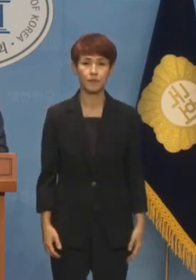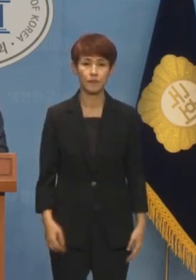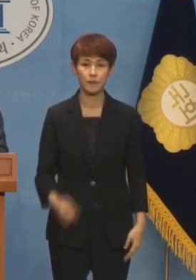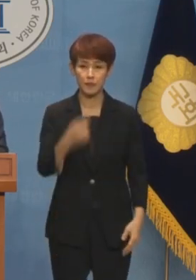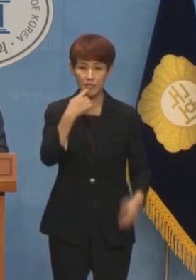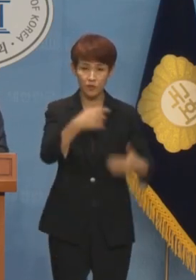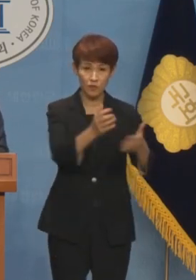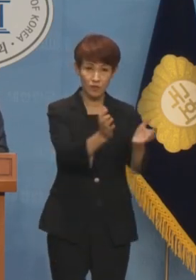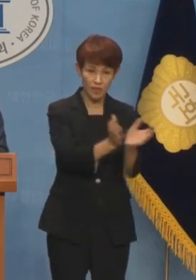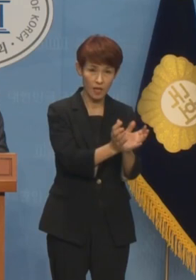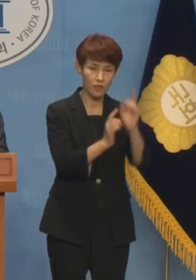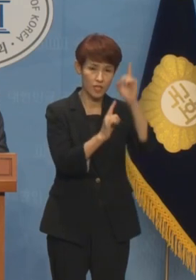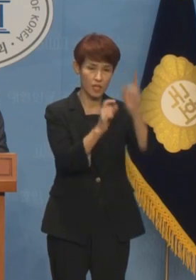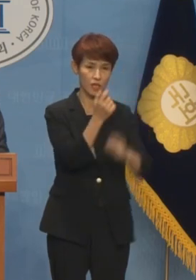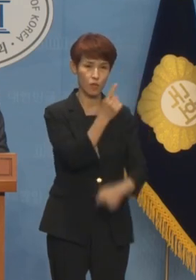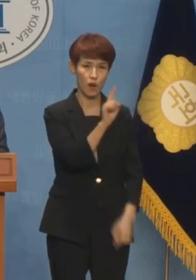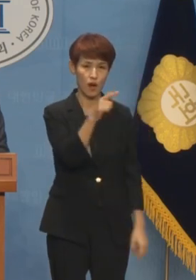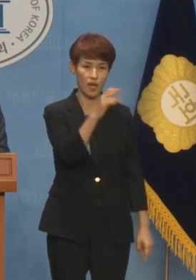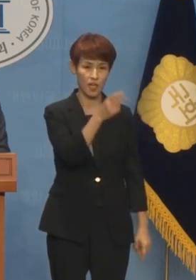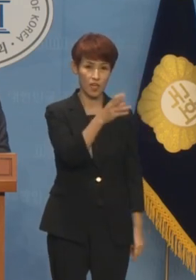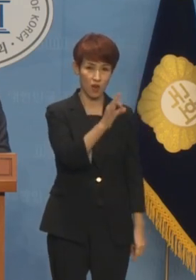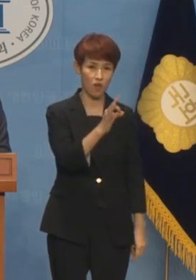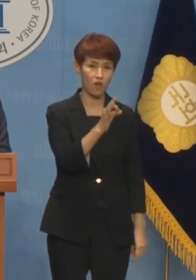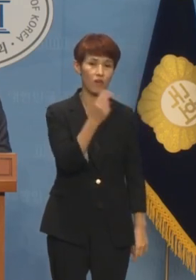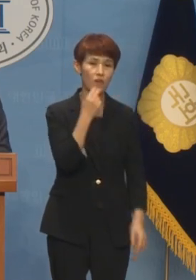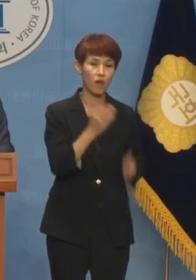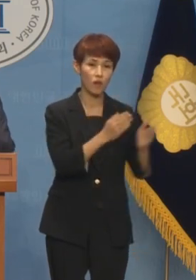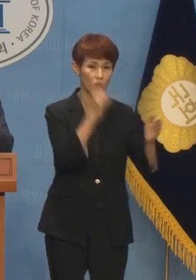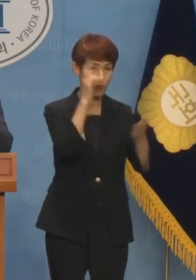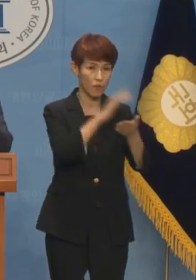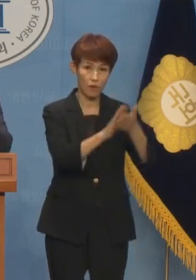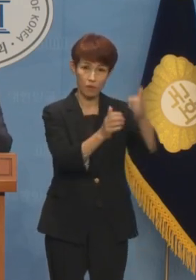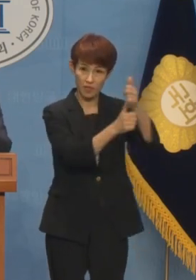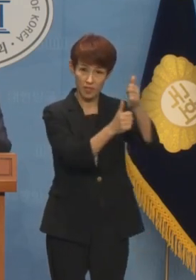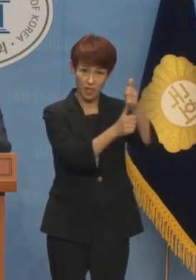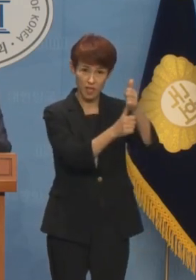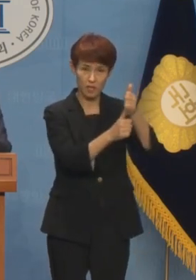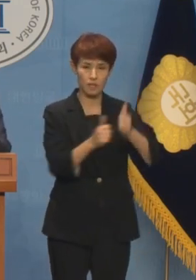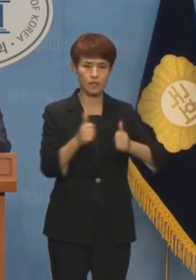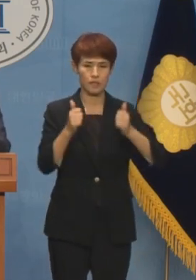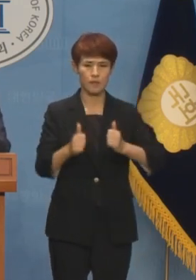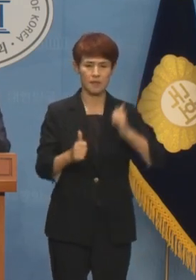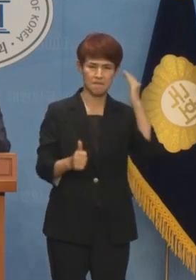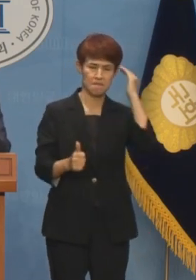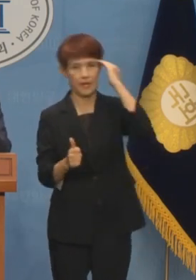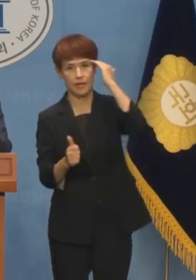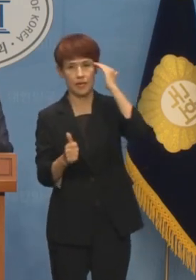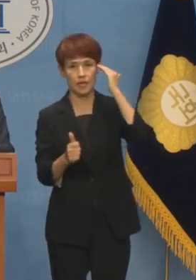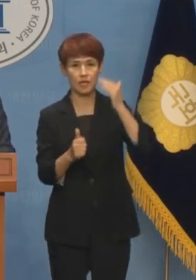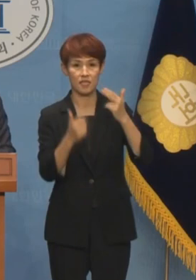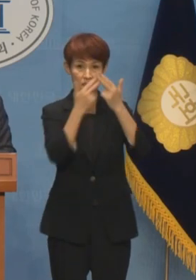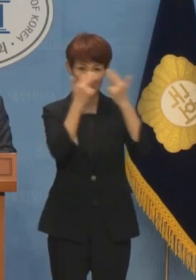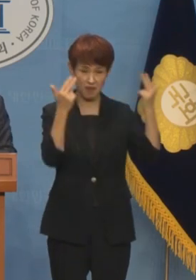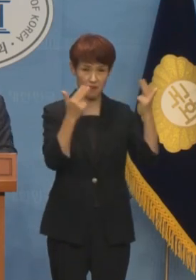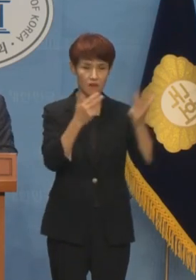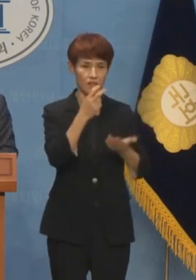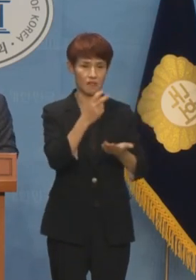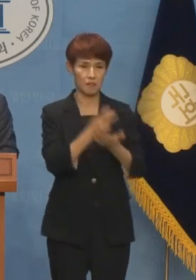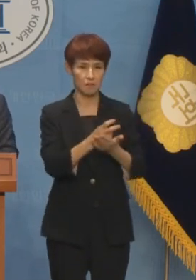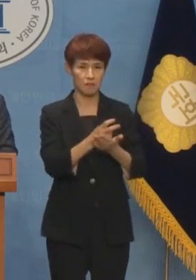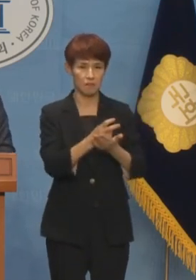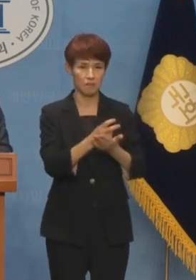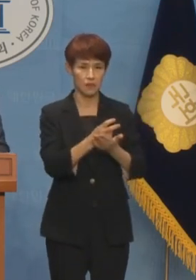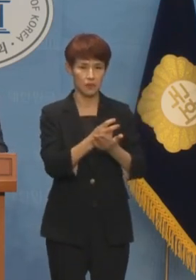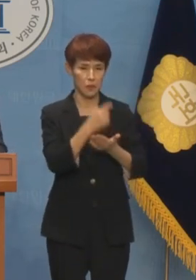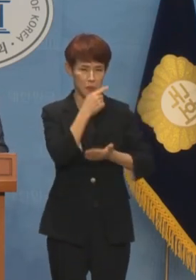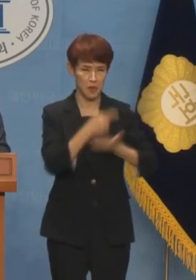민주당과 이화영 전 경기도 평화부지사는 재판을 방해하고 이재명 대표의 사법 리스크를 희석하려는